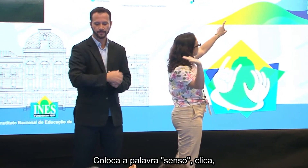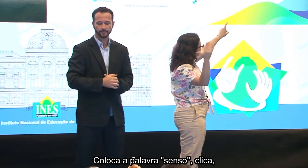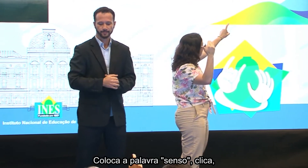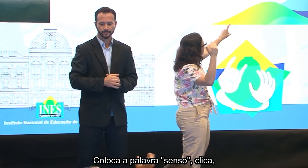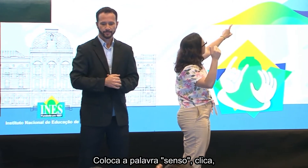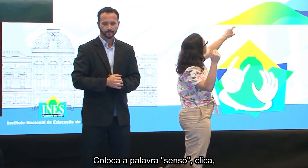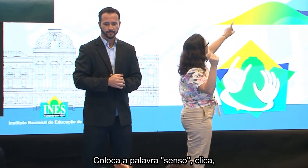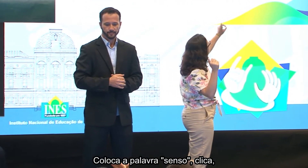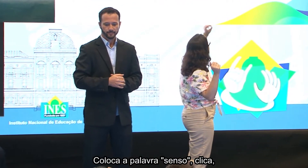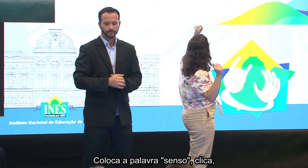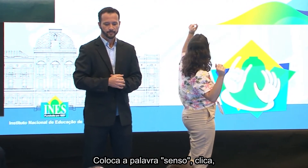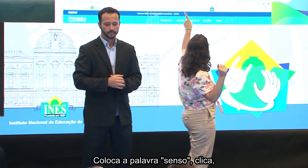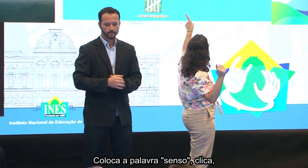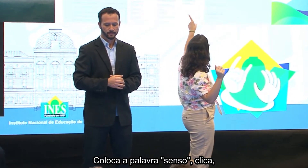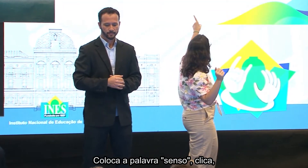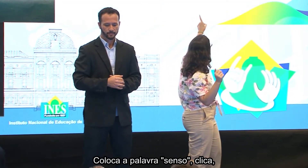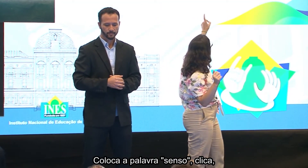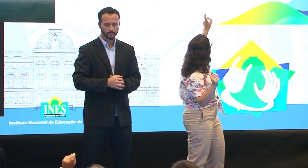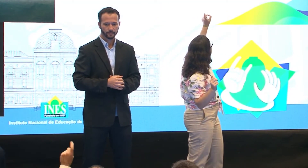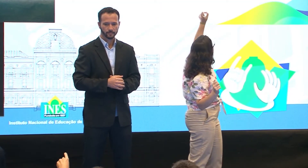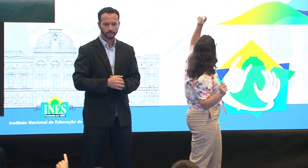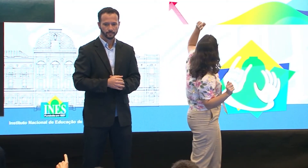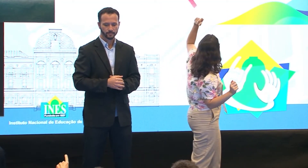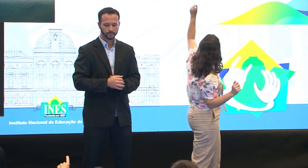Coloca a palavra censo, clica.